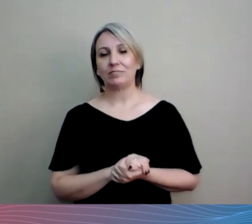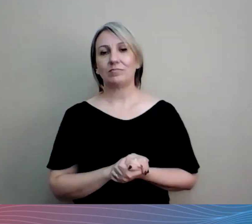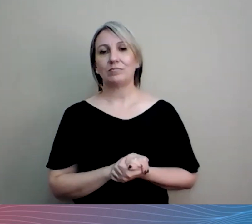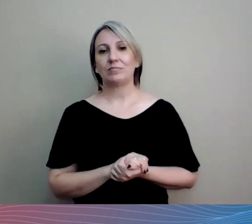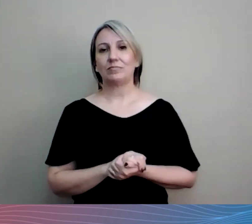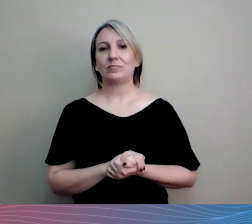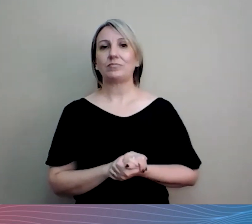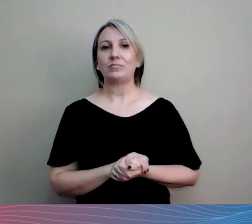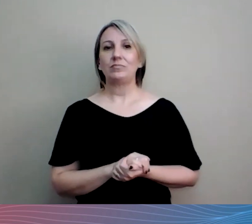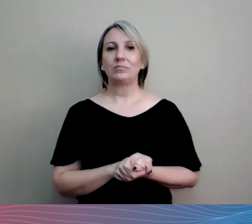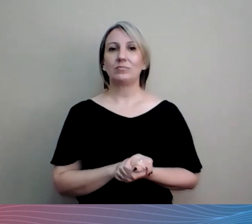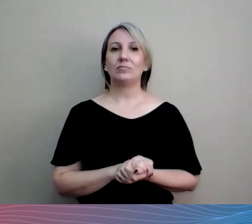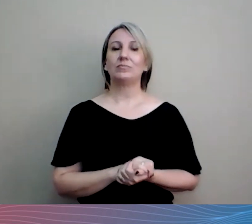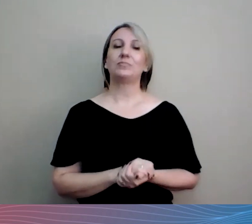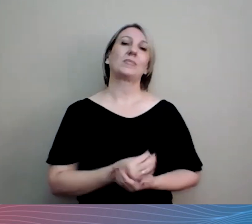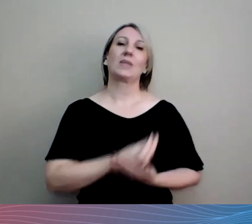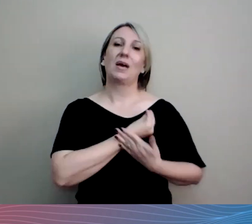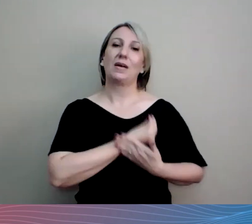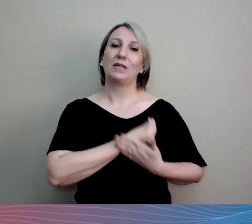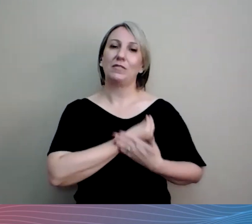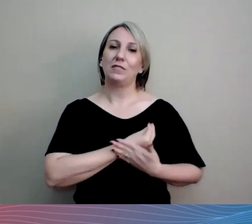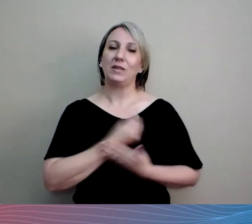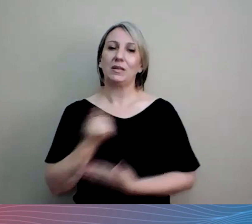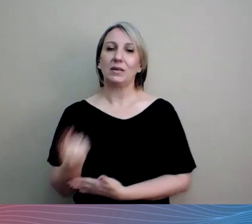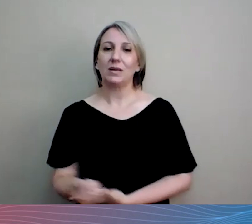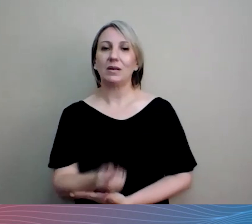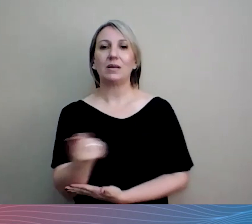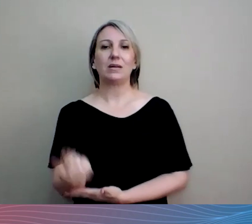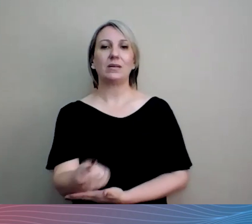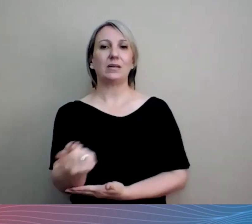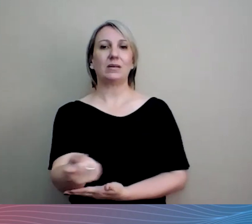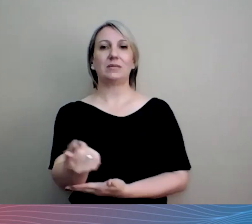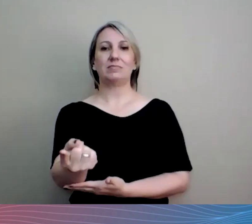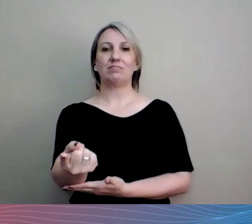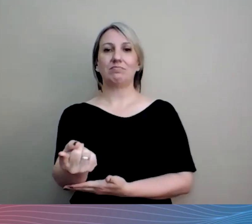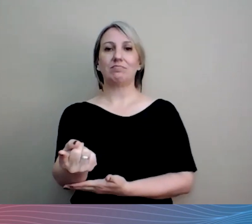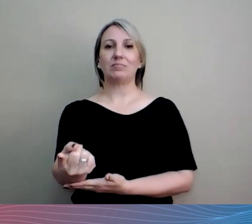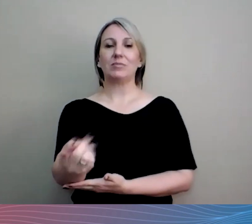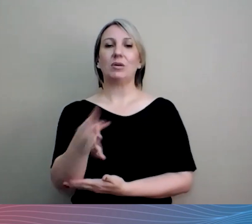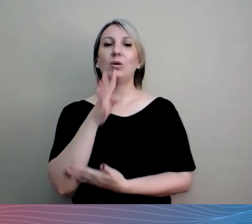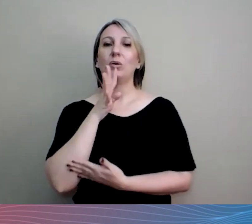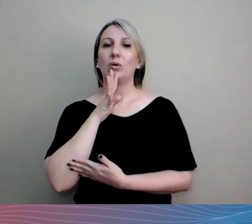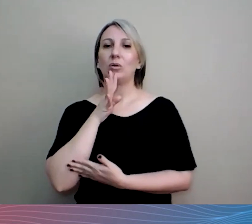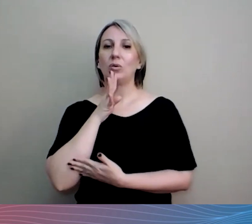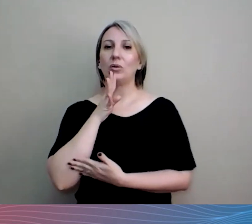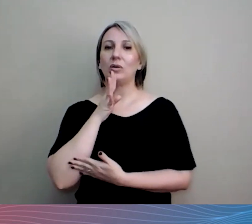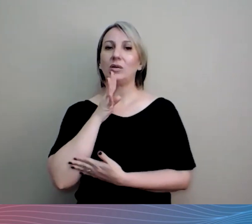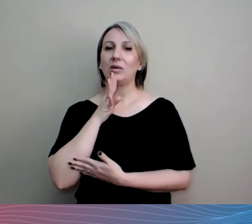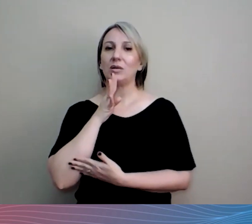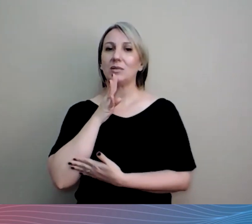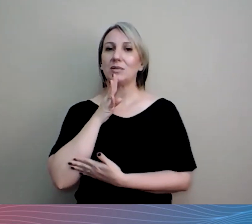E a vida eterna é esta, que te conheçam a ti, o único